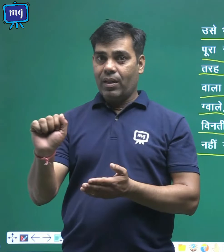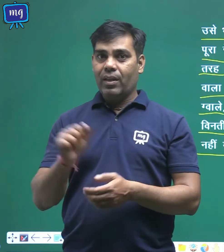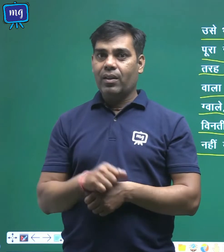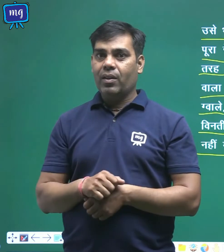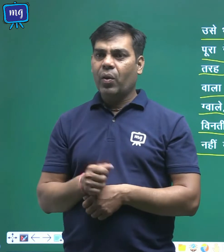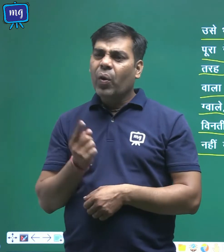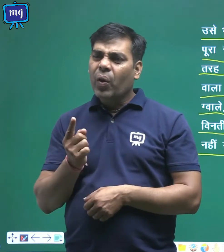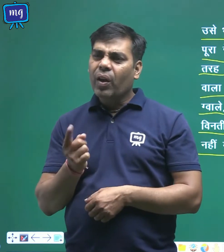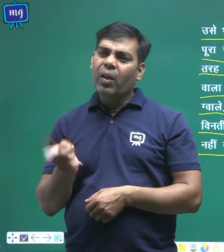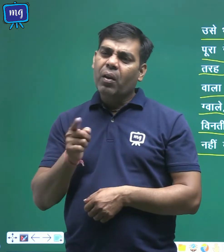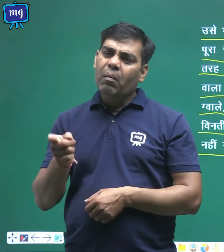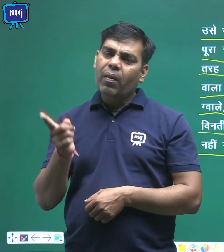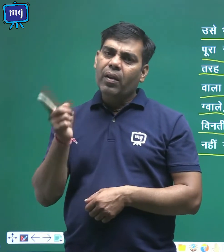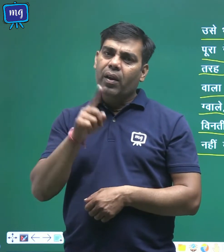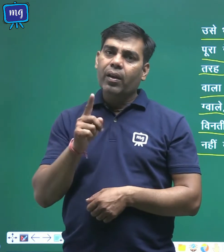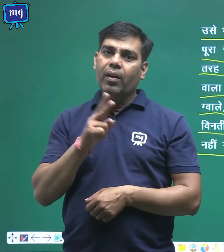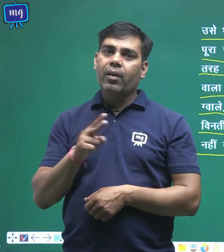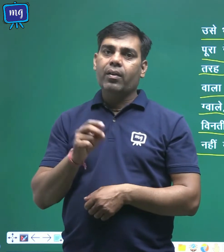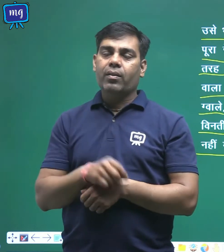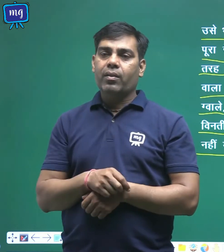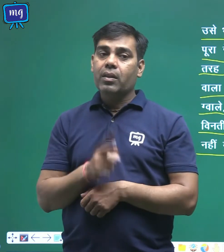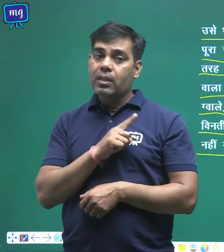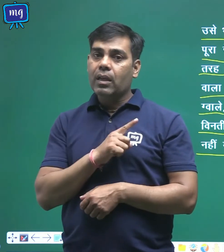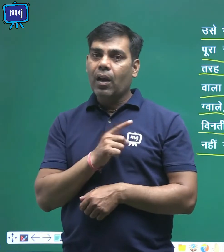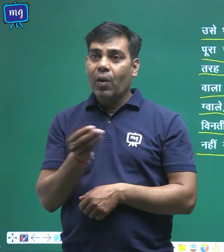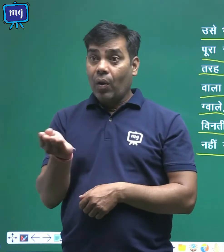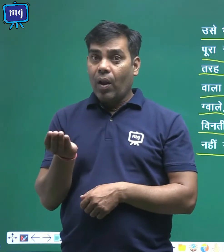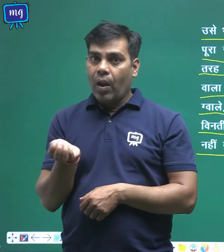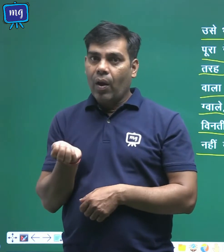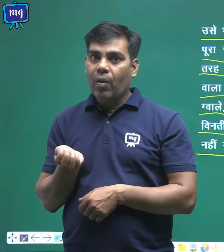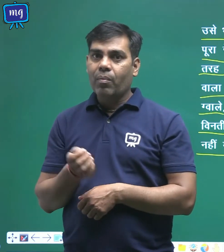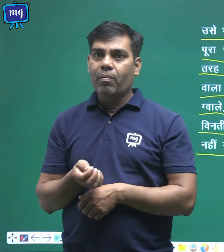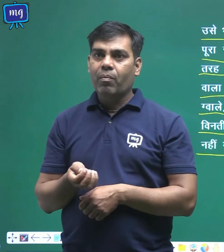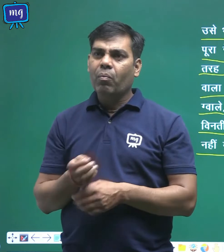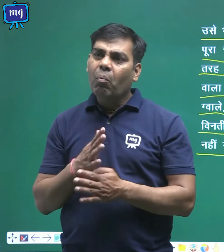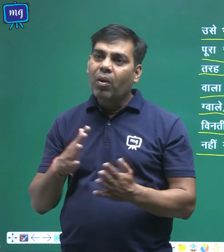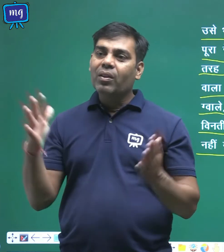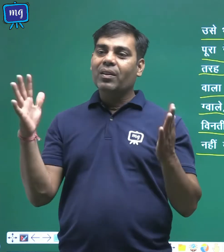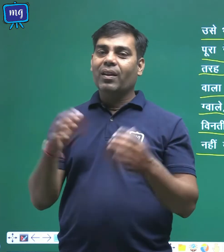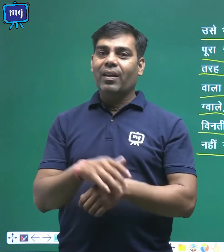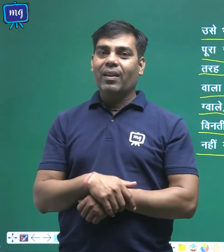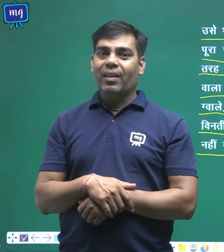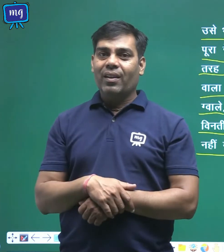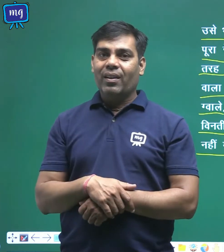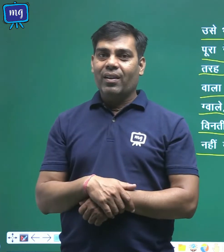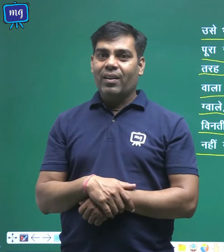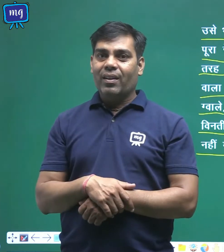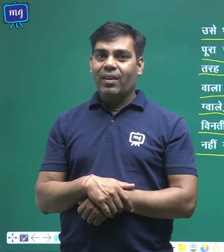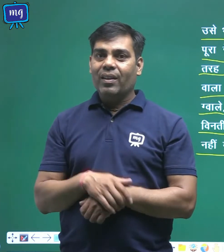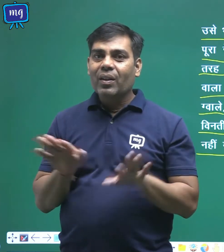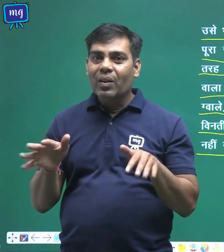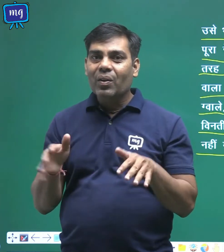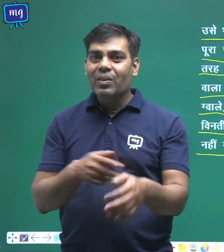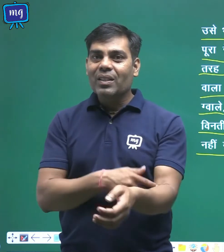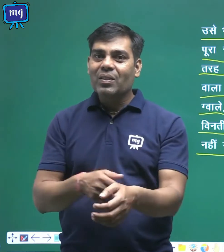एक के बाद एक इसका लोभ बढ़ता जा रहा है। कुरज को छोड़ने